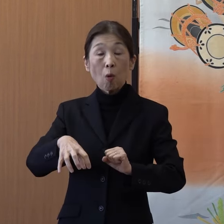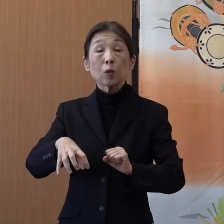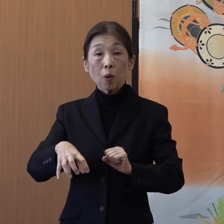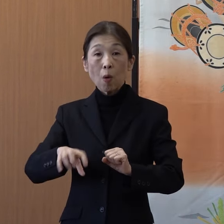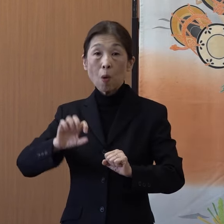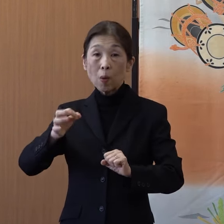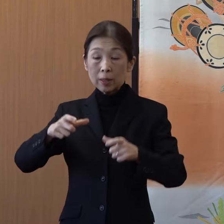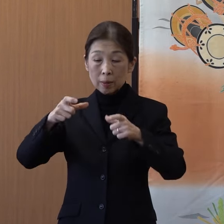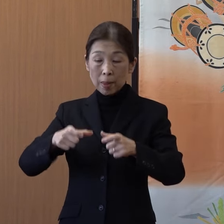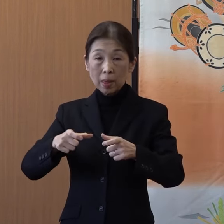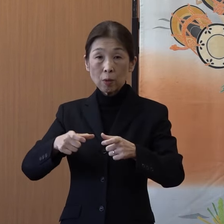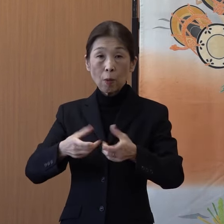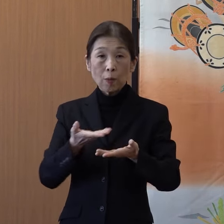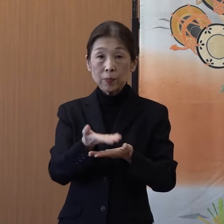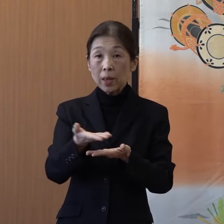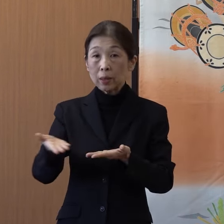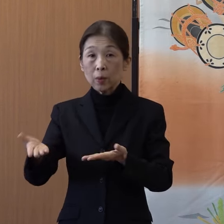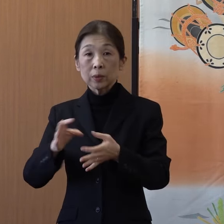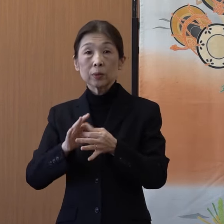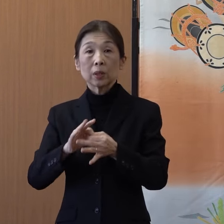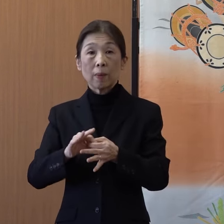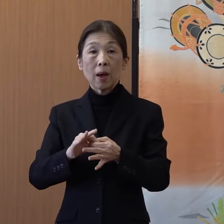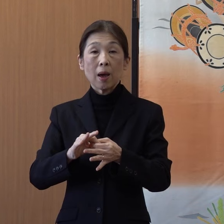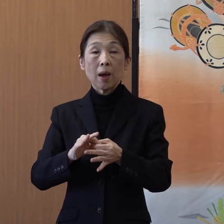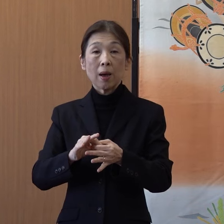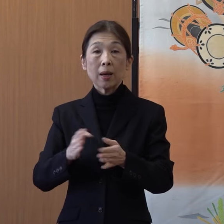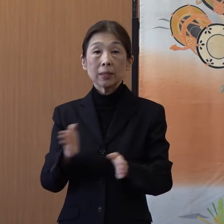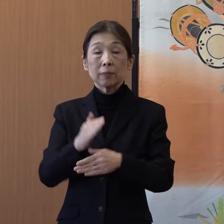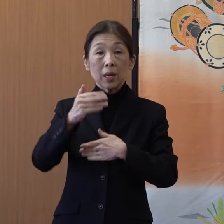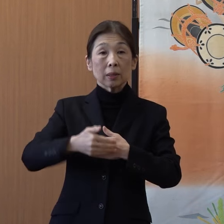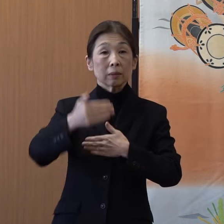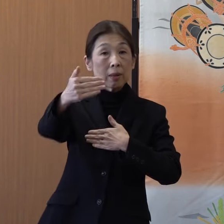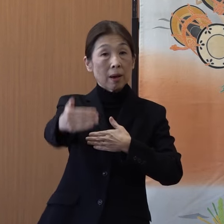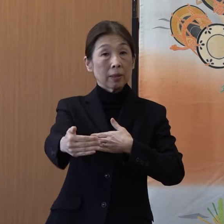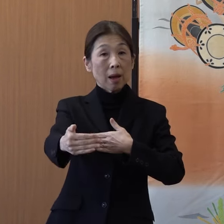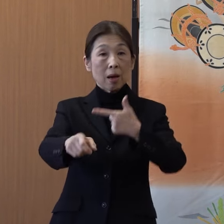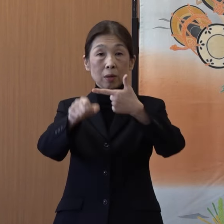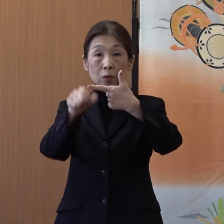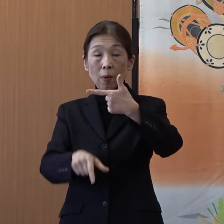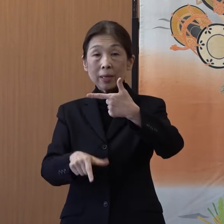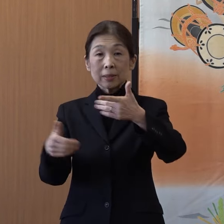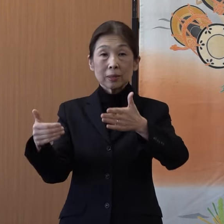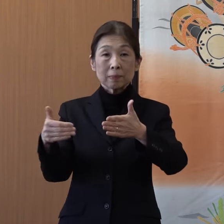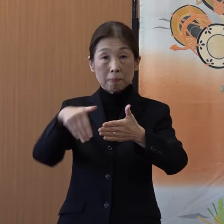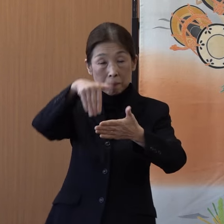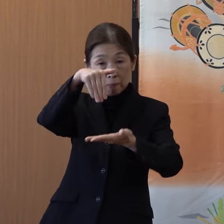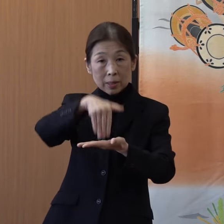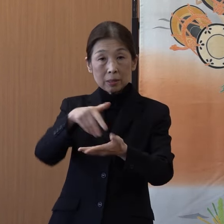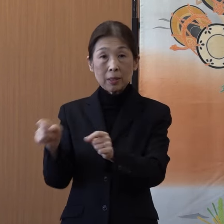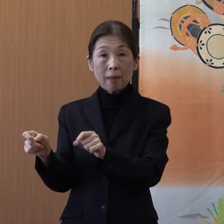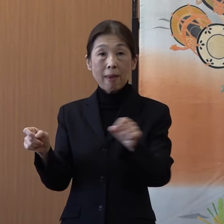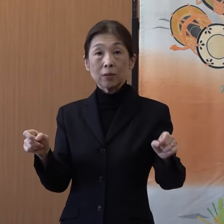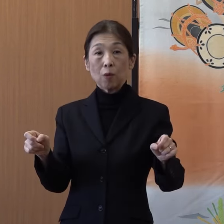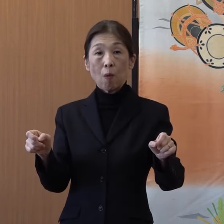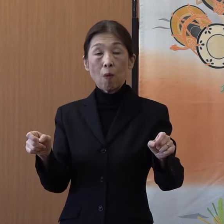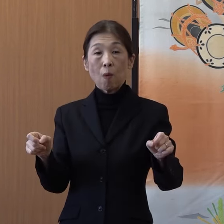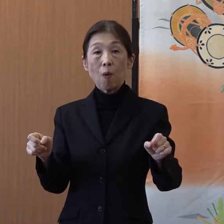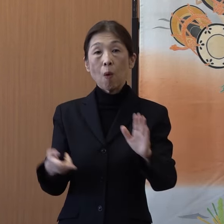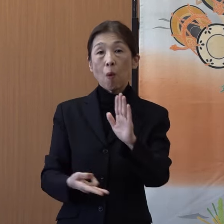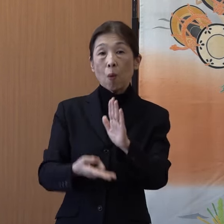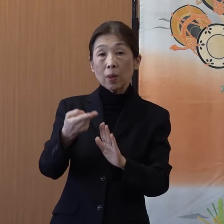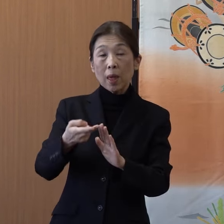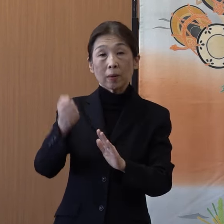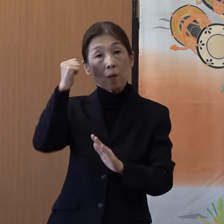の提供につきましては当面6月末まで延長いたしますが市内宿泊施設避難